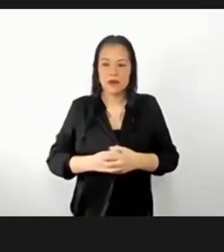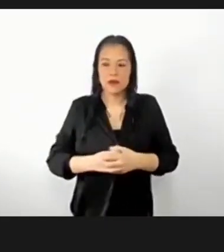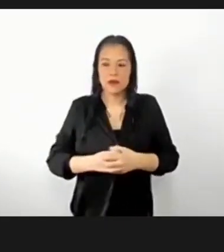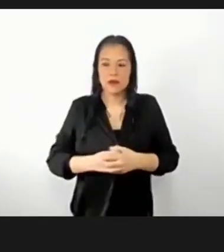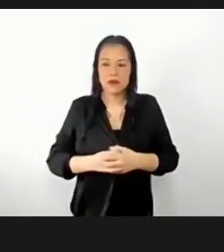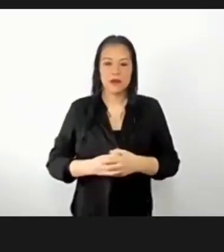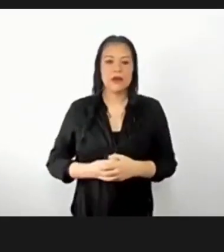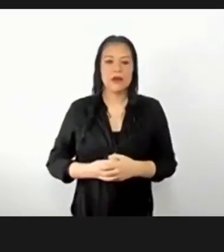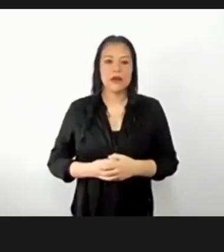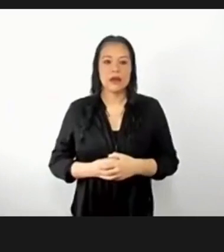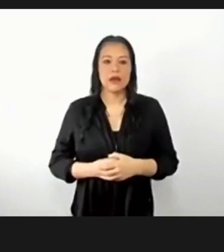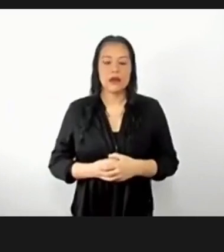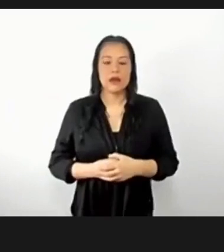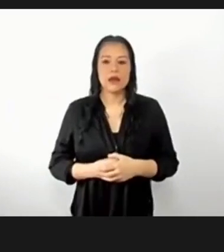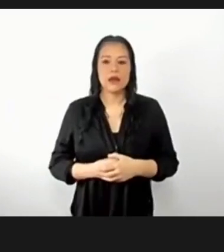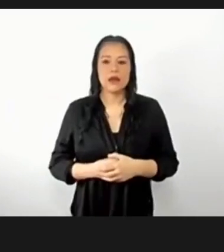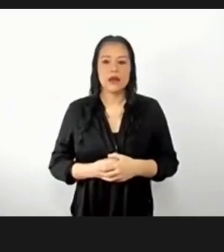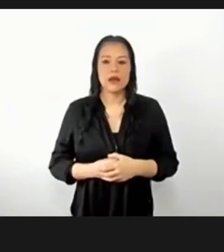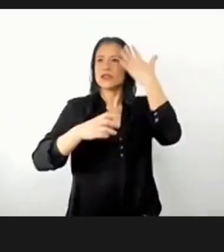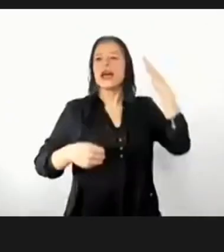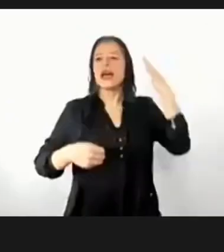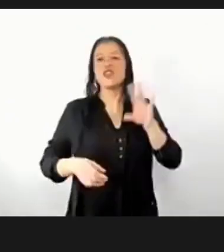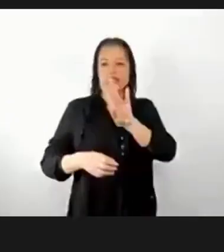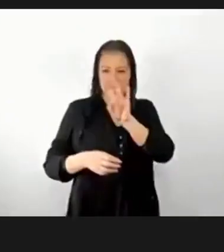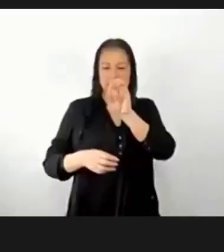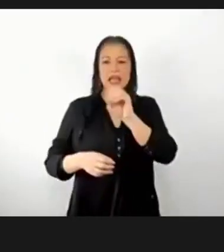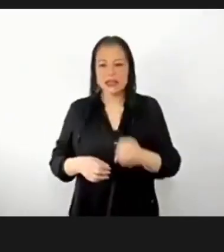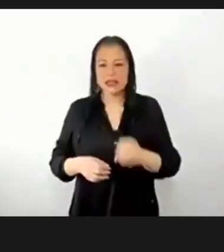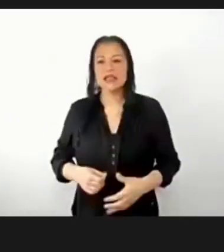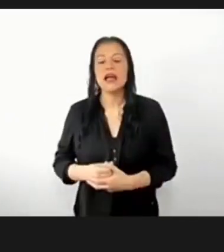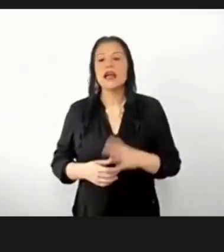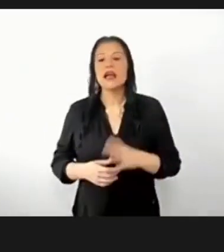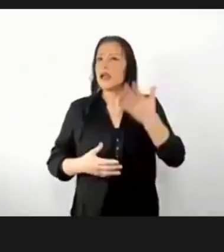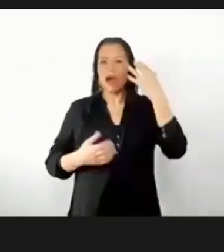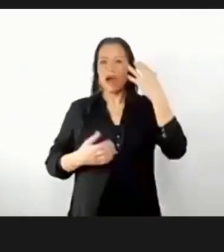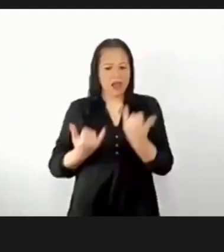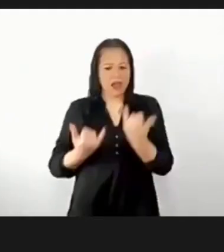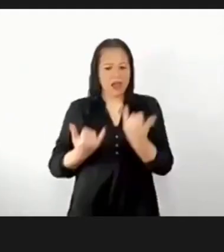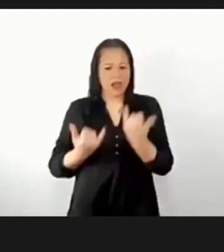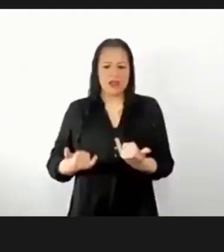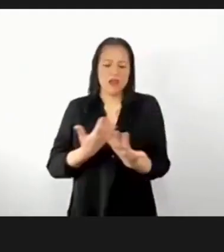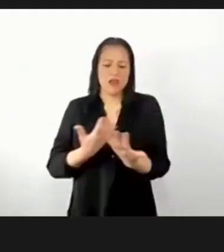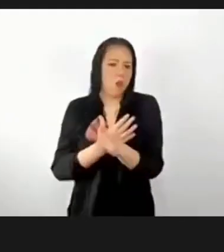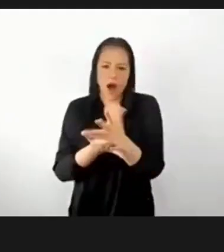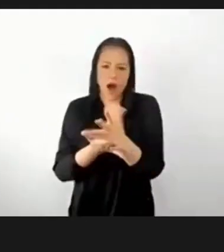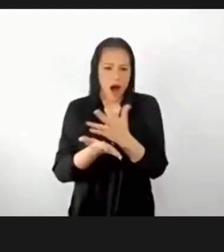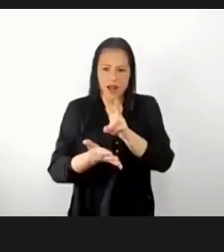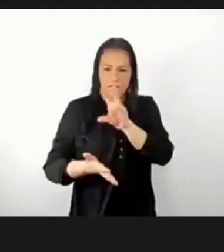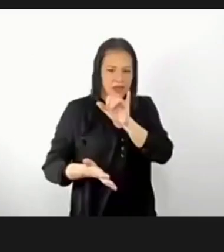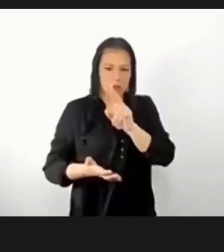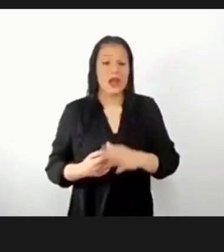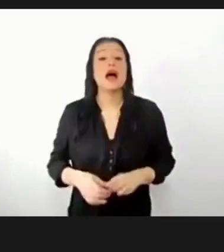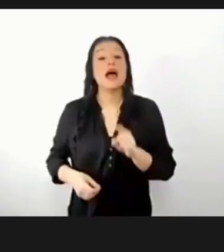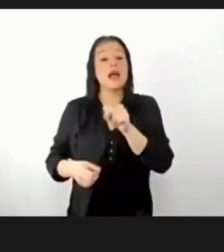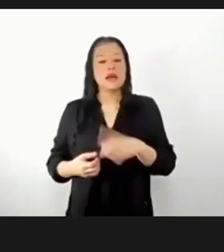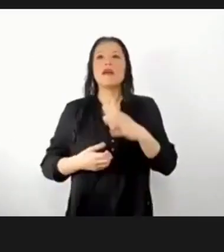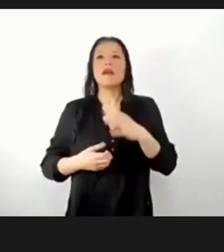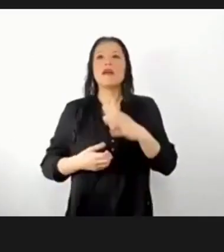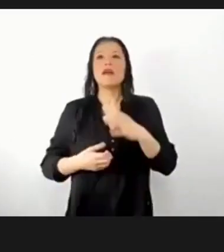Y la viruela, que ya sabemos que es de los años 70, desde el 79 ya no existe en el mundo, en esa época, en